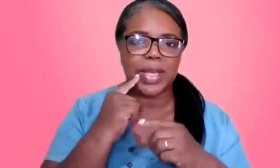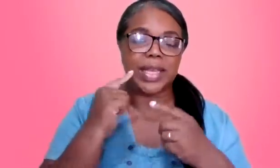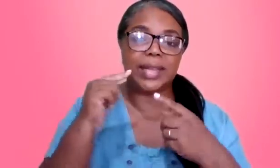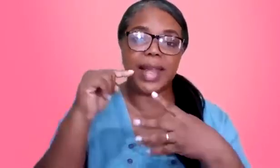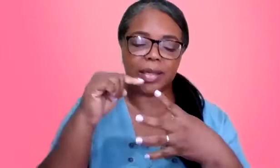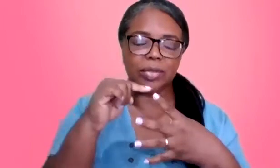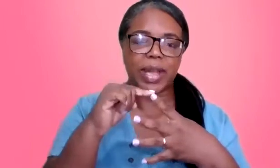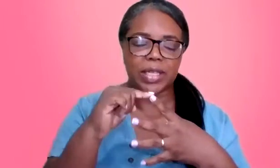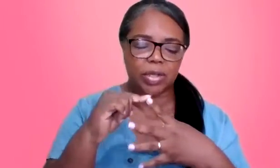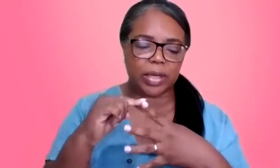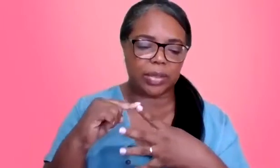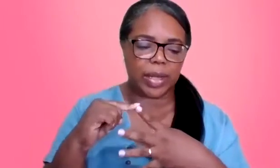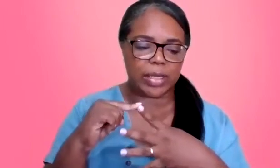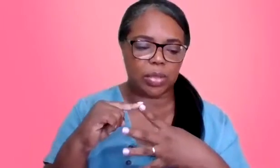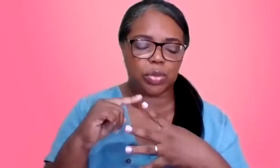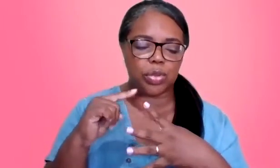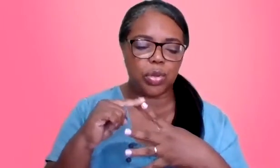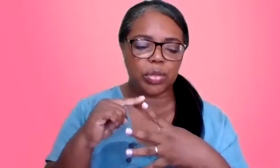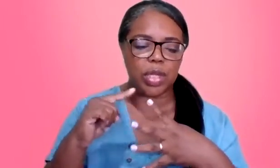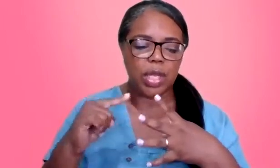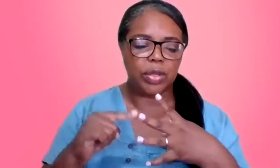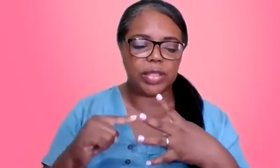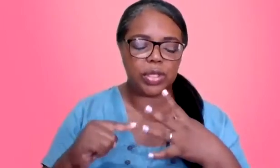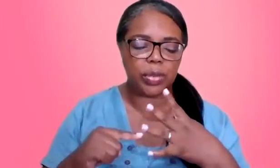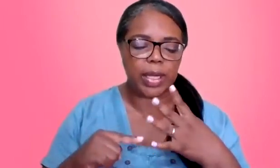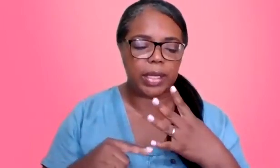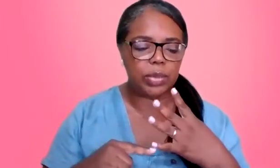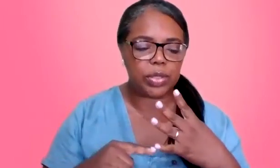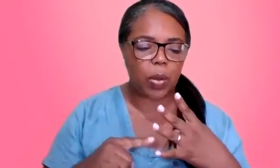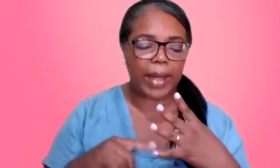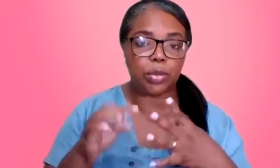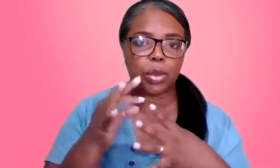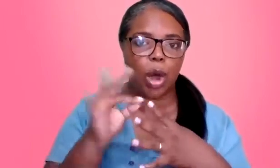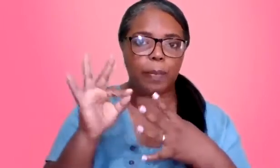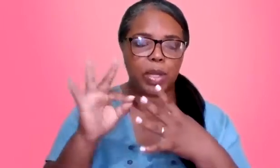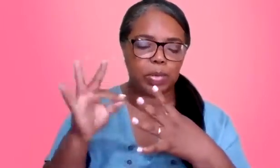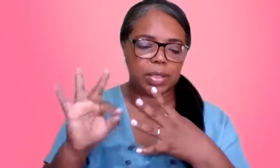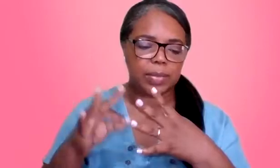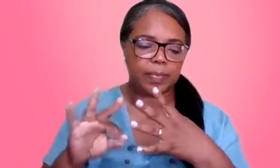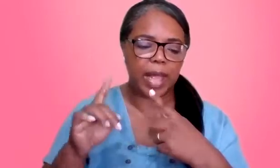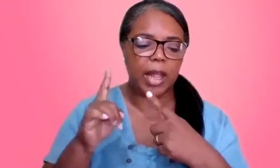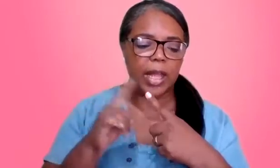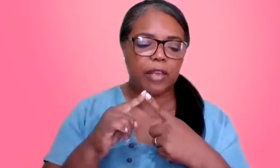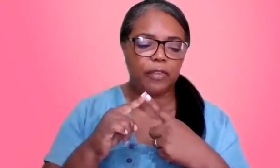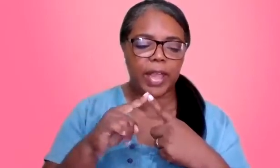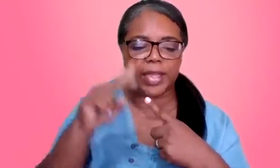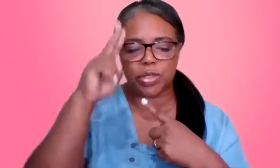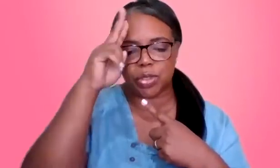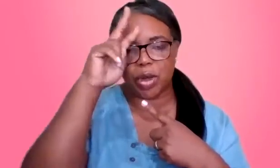E dentro da história da educação dos surdos, nós estudamos 4 tópicos, né? Que foi a história